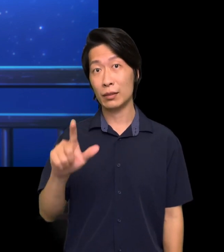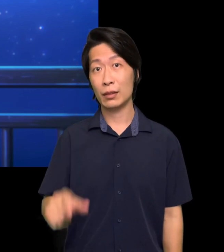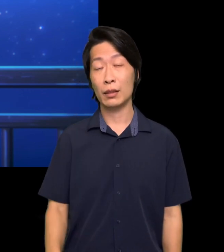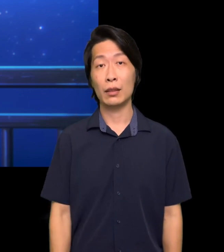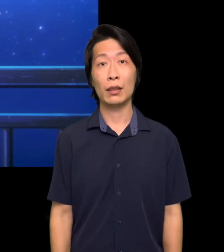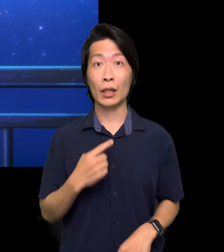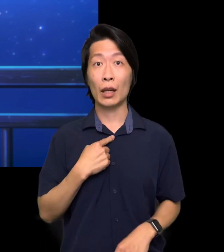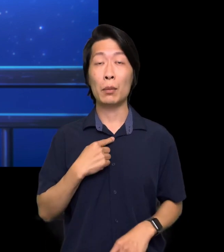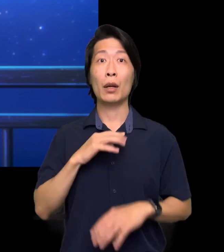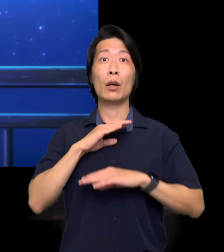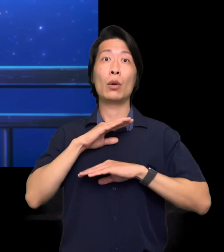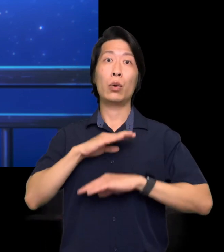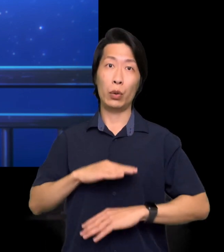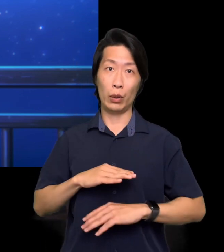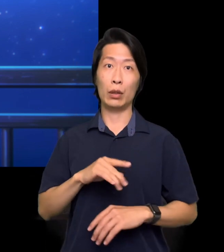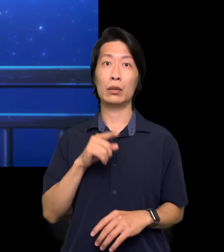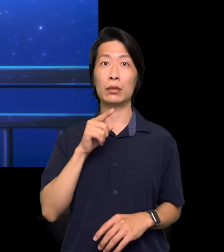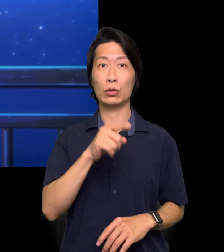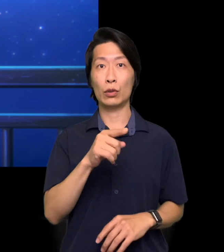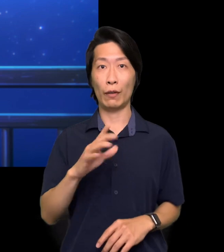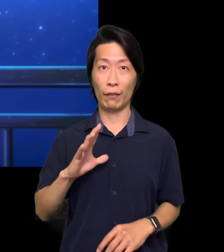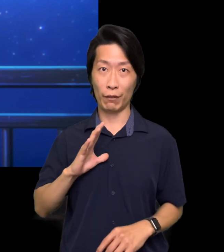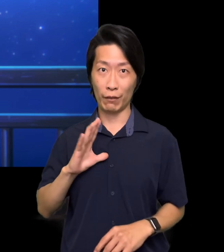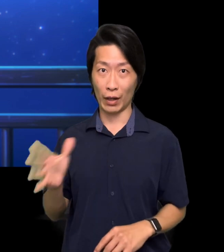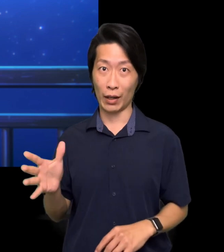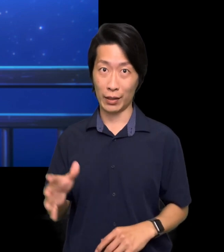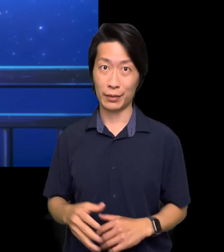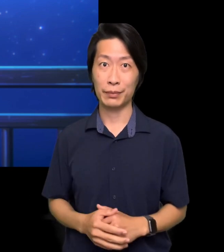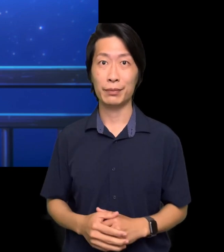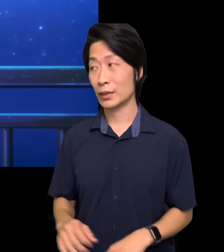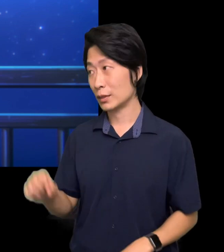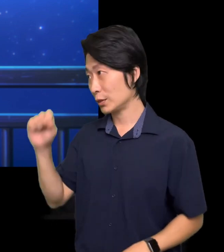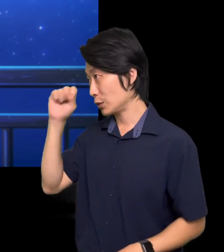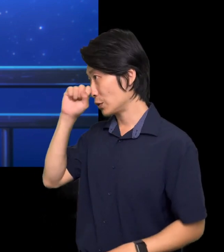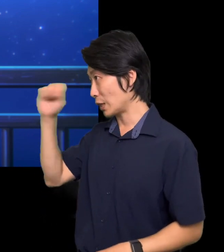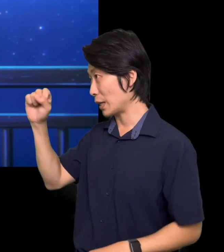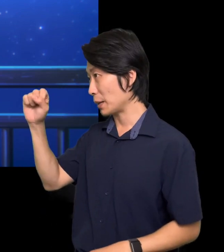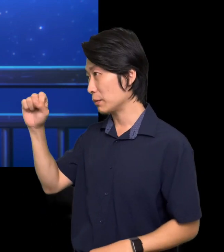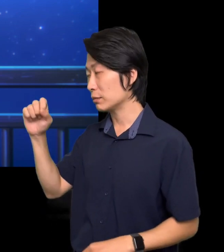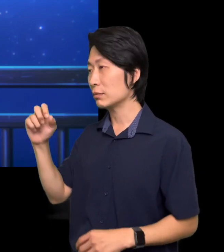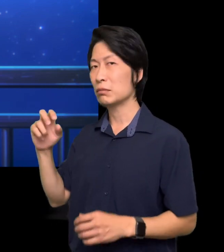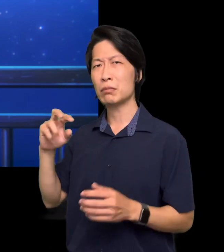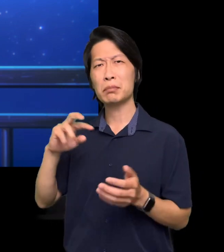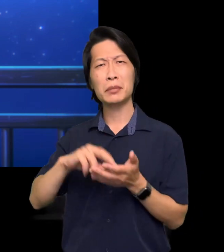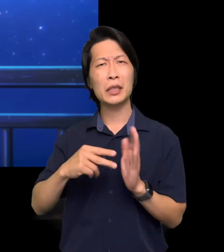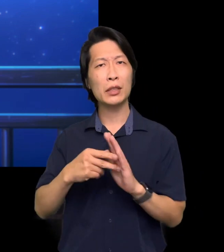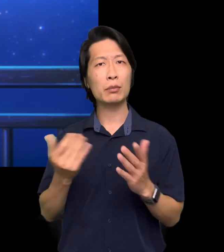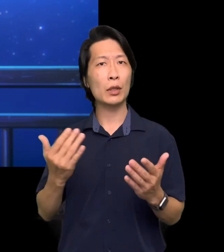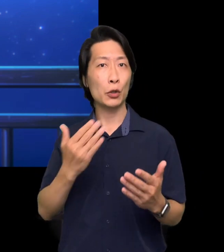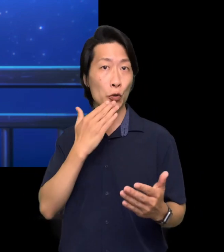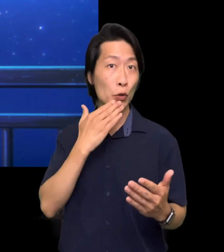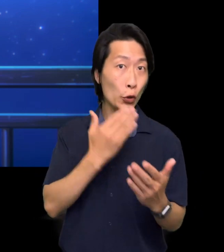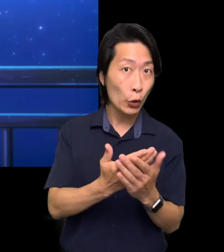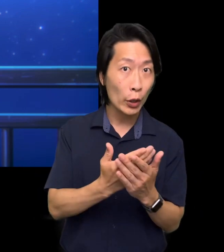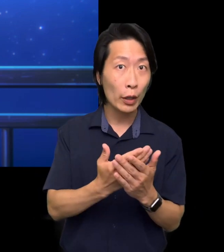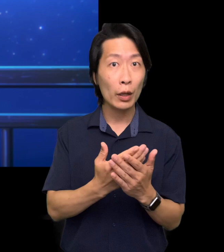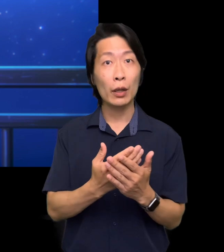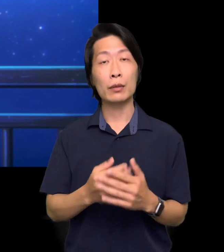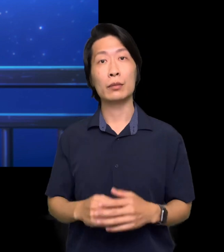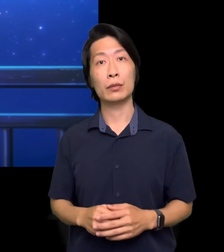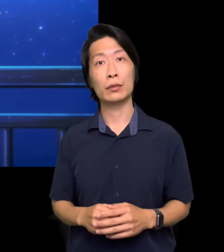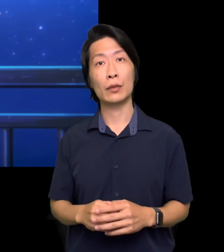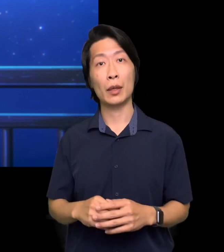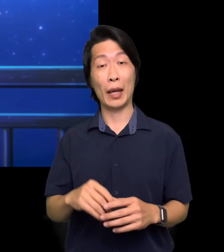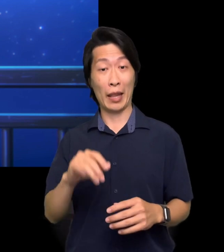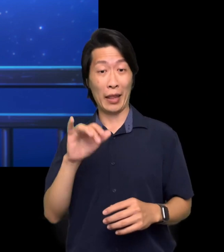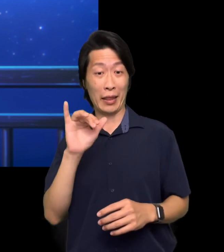In ASL, I'm relieved you're fine. よかった。Means